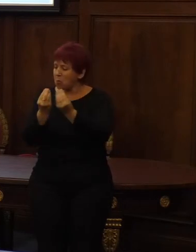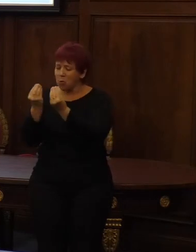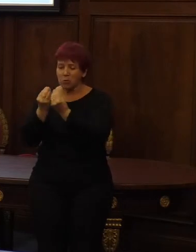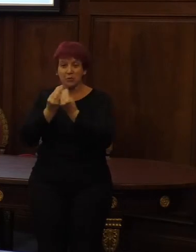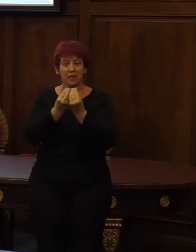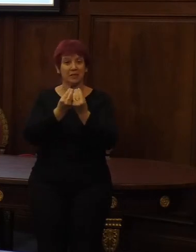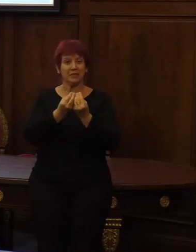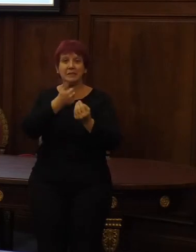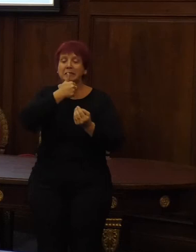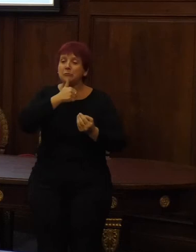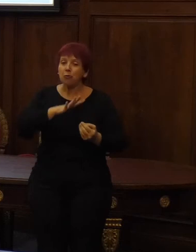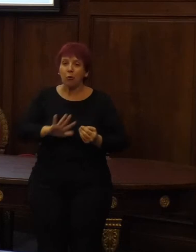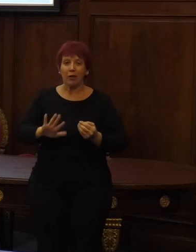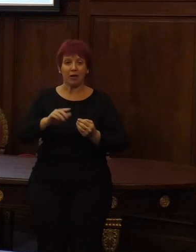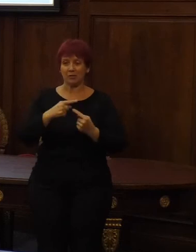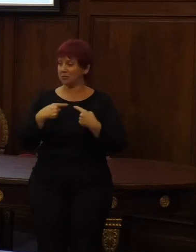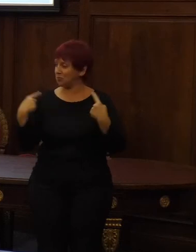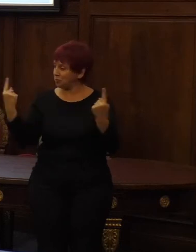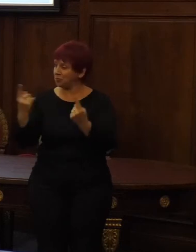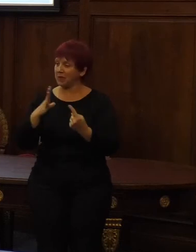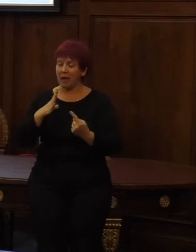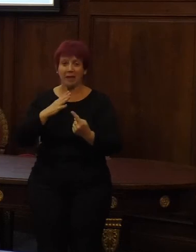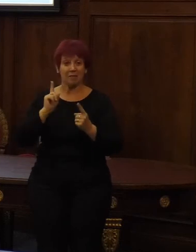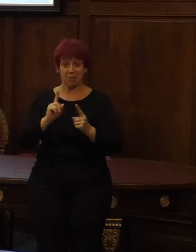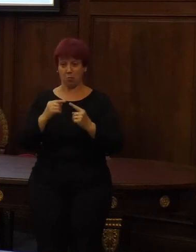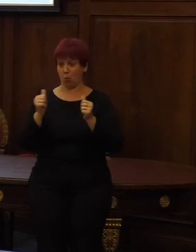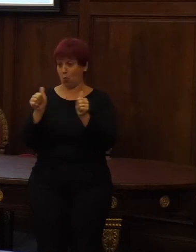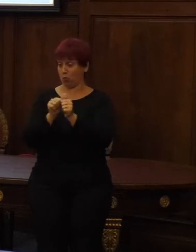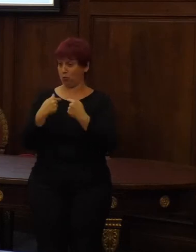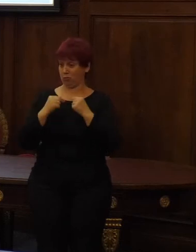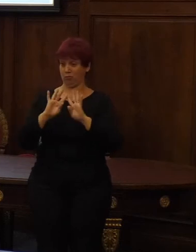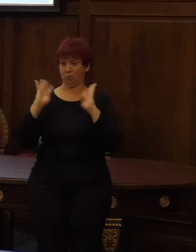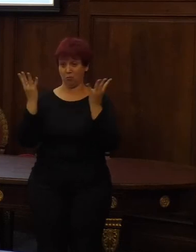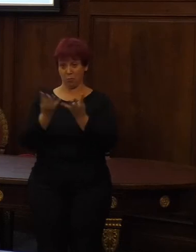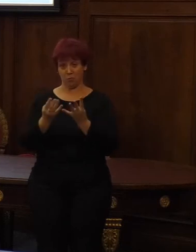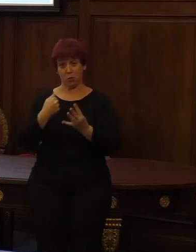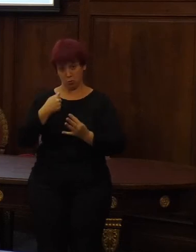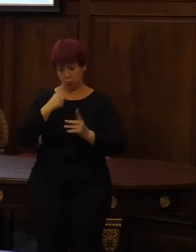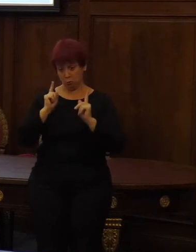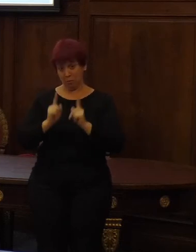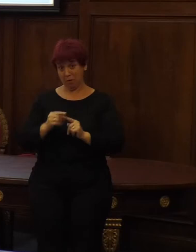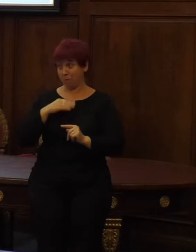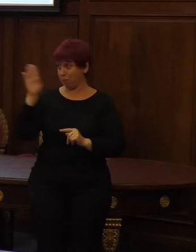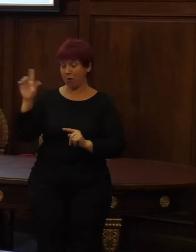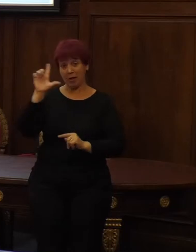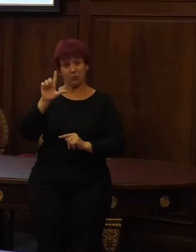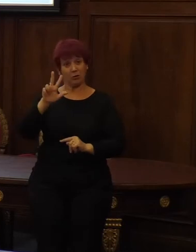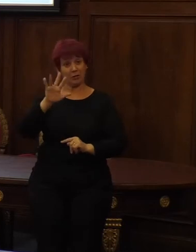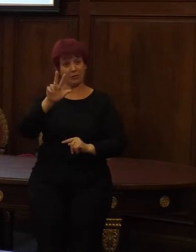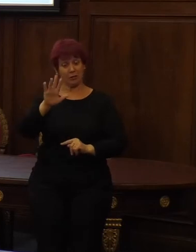cantidad de historias que hay entre nosotros, ¿no? Yo también di el examen de admisión en el USAP y lo